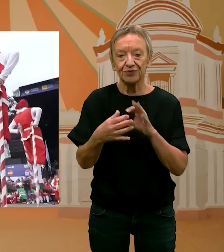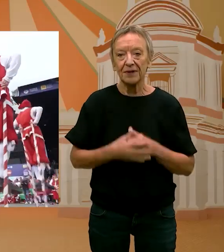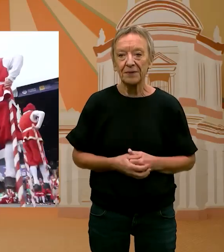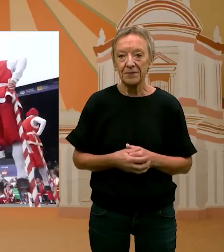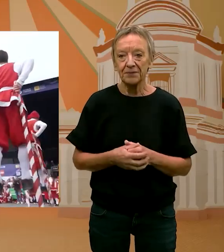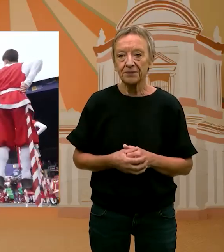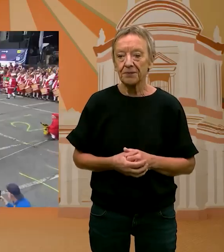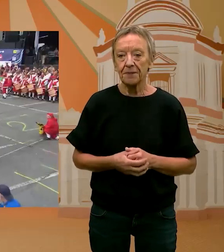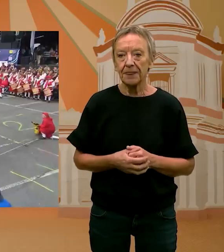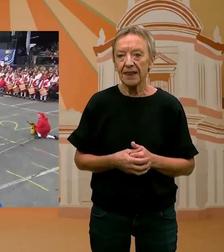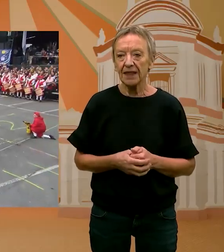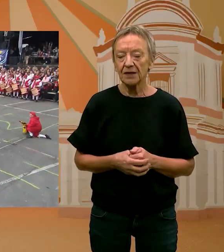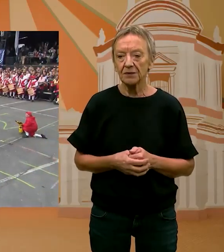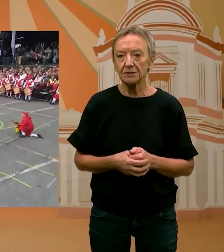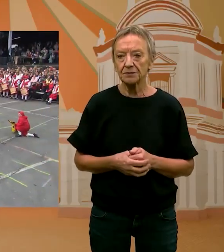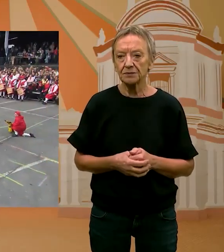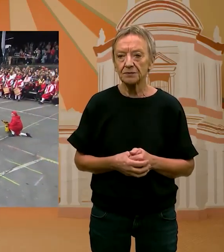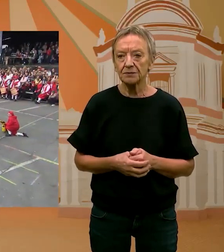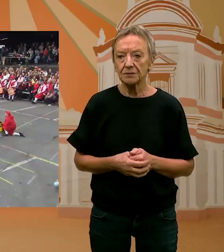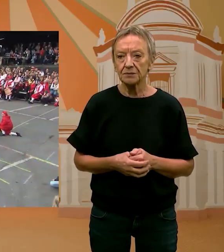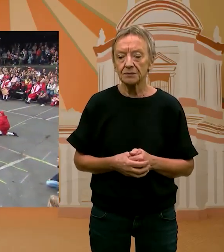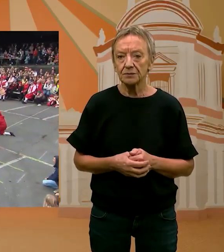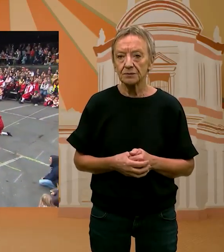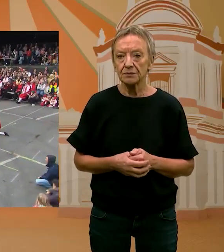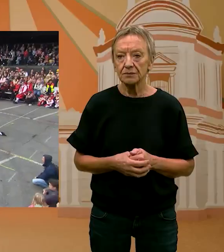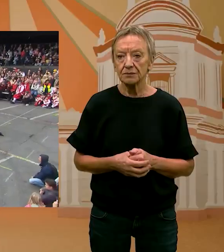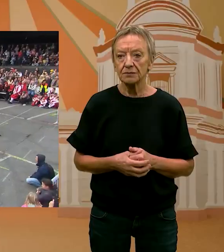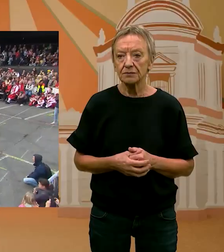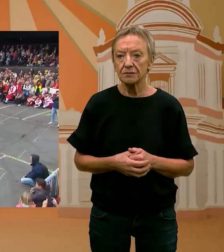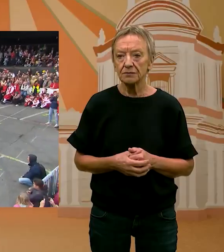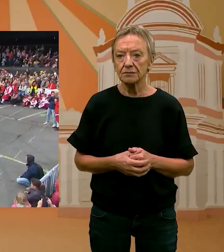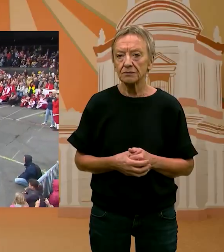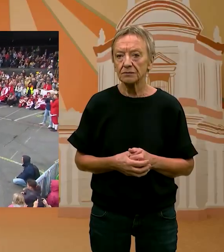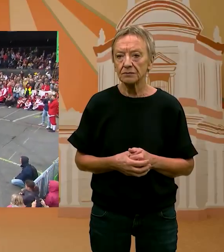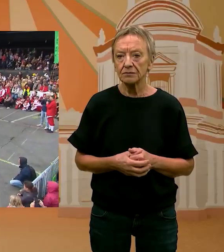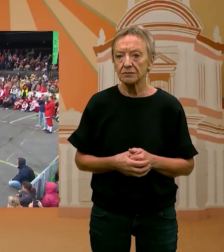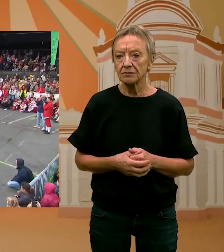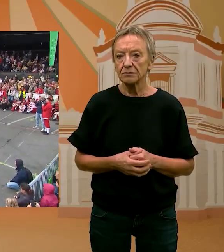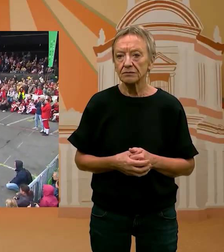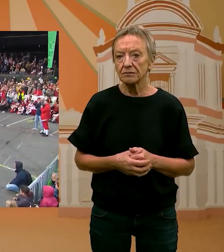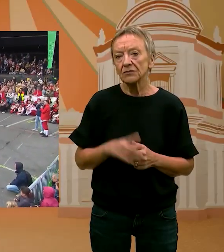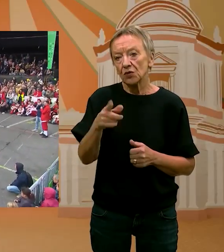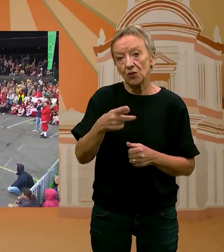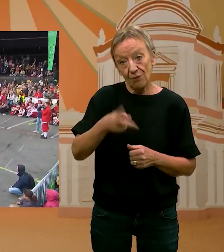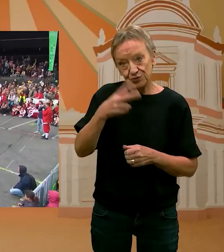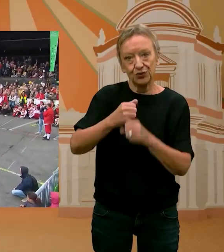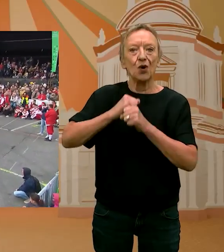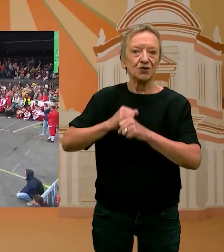tu observes des alliances. Il y a des hommes qui te semblent en forme dans ce qu'on peut voir, Benjamin. Les cadors vont s'attaquer aux plus jeunes. C'est le principe vraiment de ces